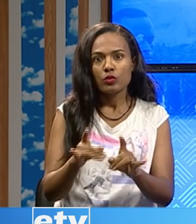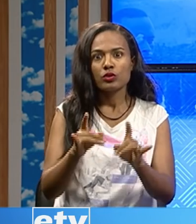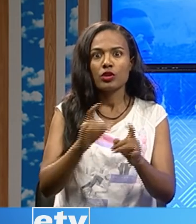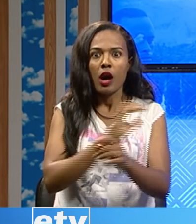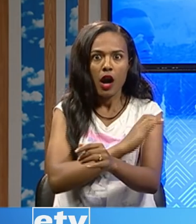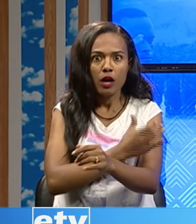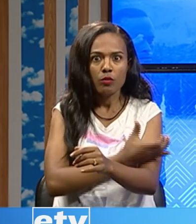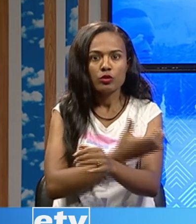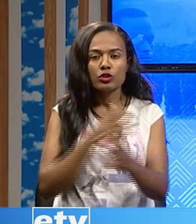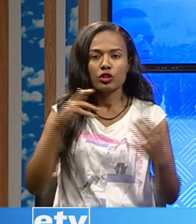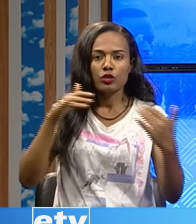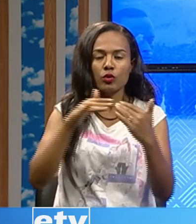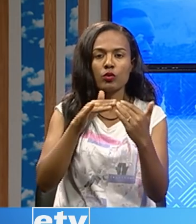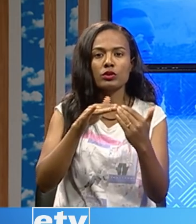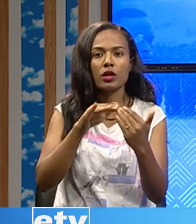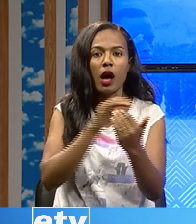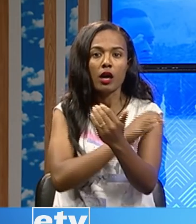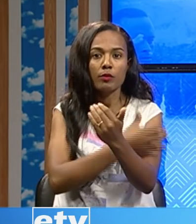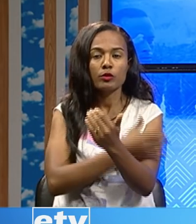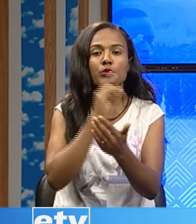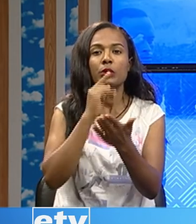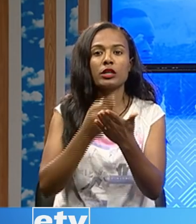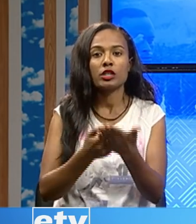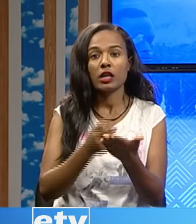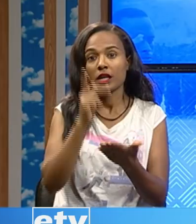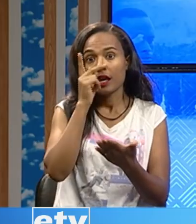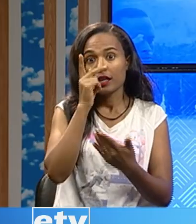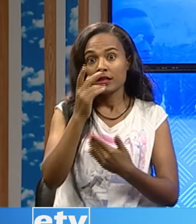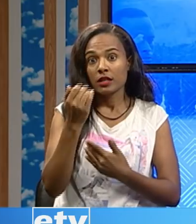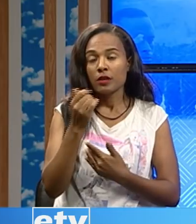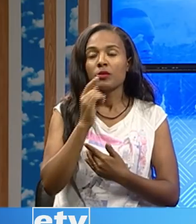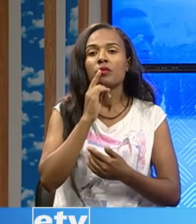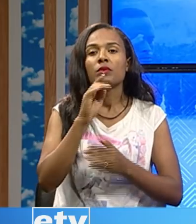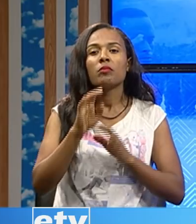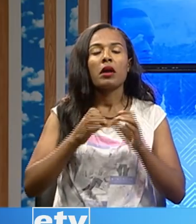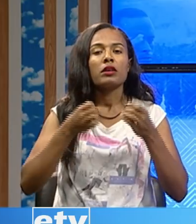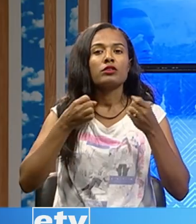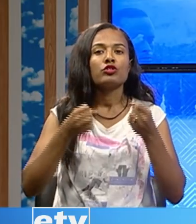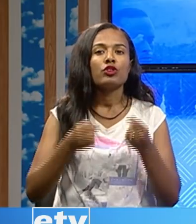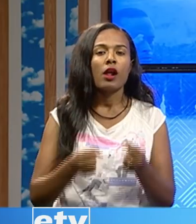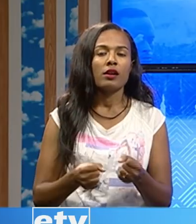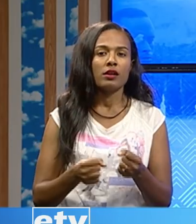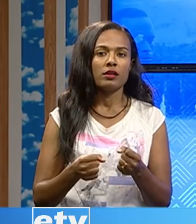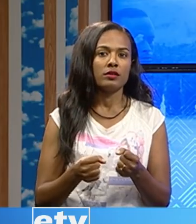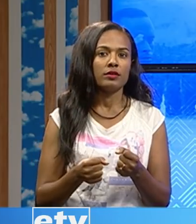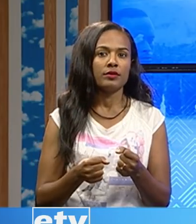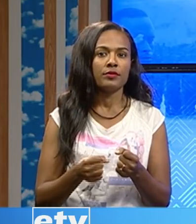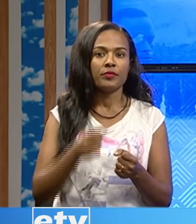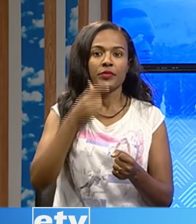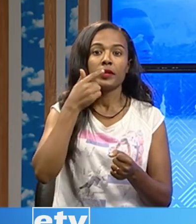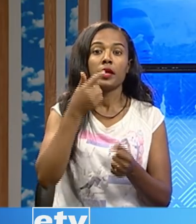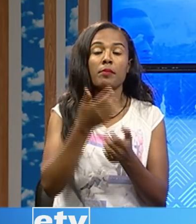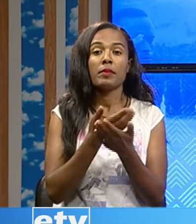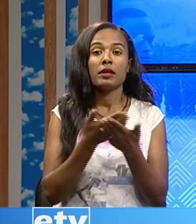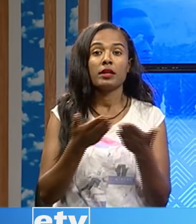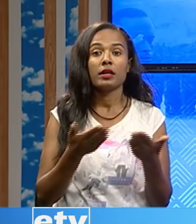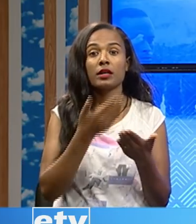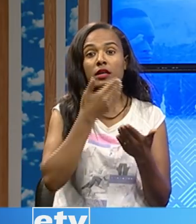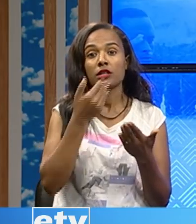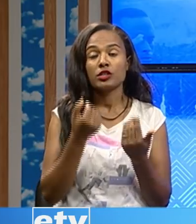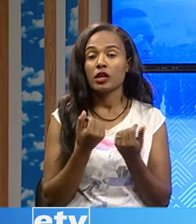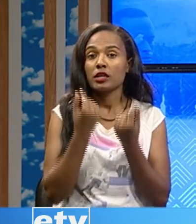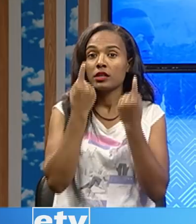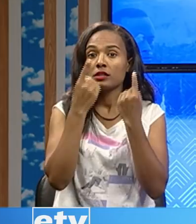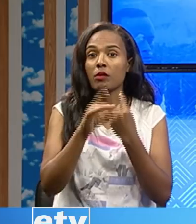አቅሞች፣ የቶክስ አቅሞች፣ የመረጃ አቅሞች እያየን ስለመጣን ምን ማድረግ እንችላለን የሚል ነገር የተሻለ